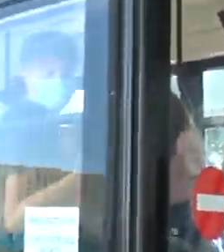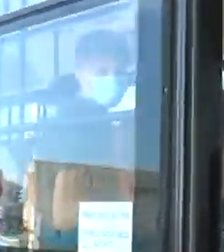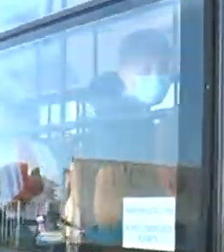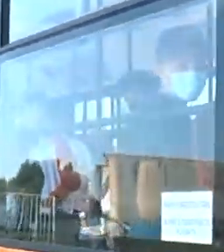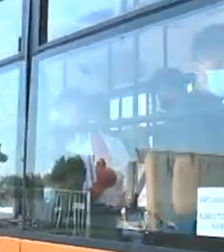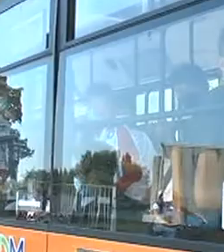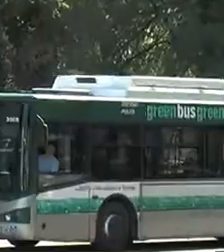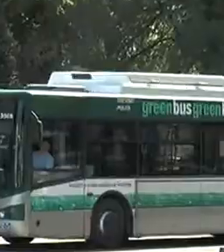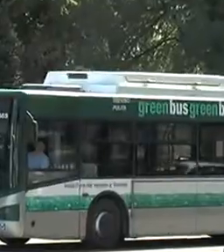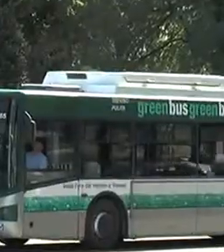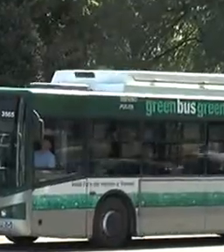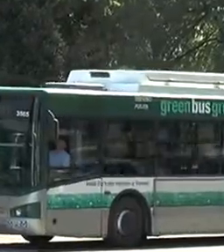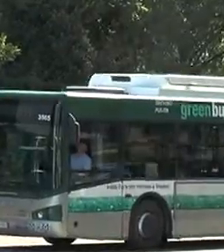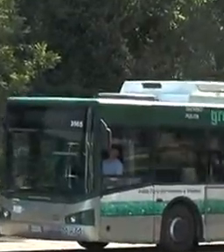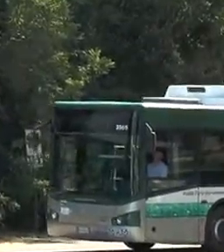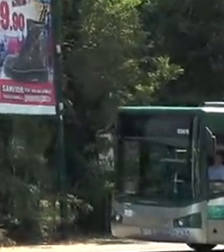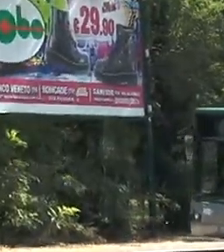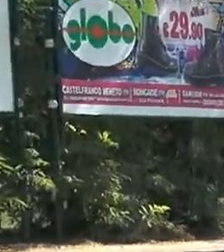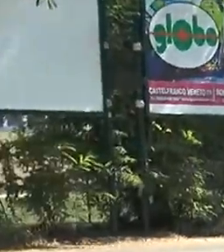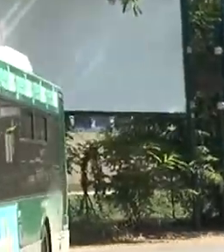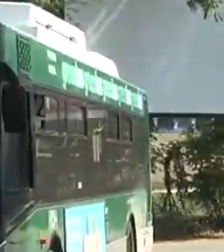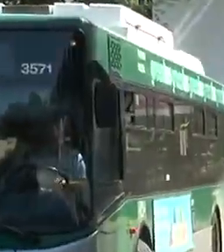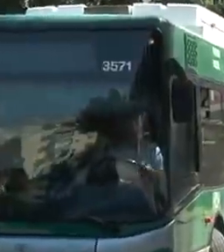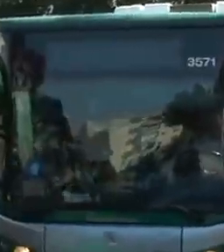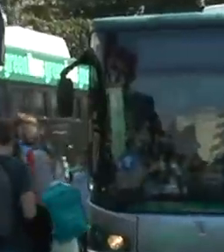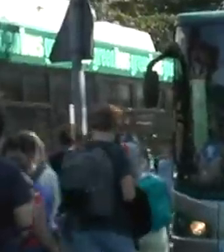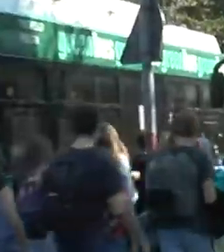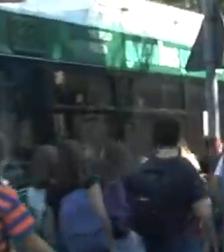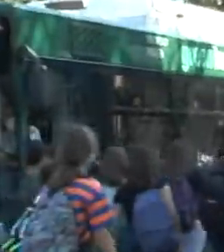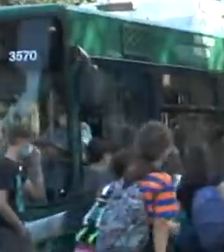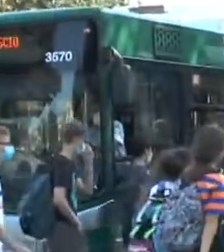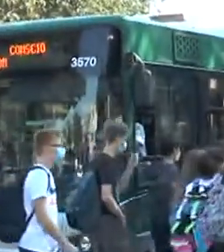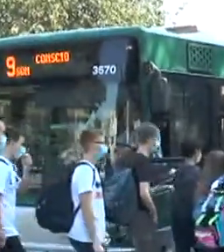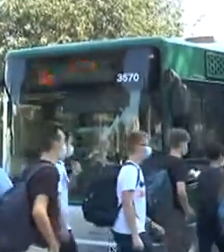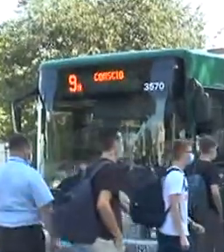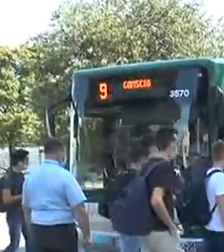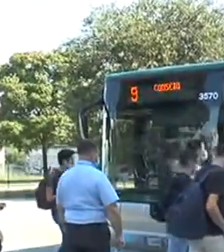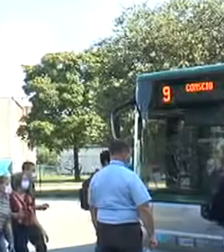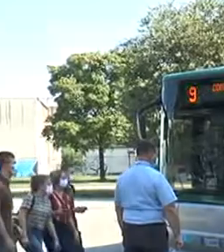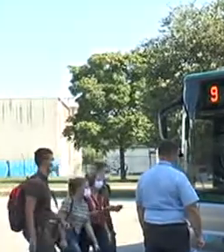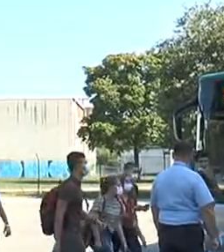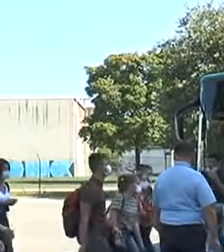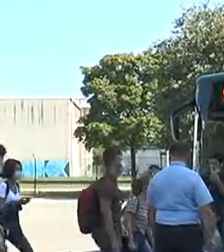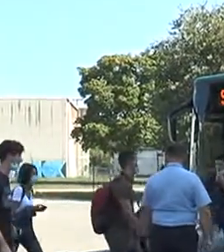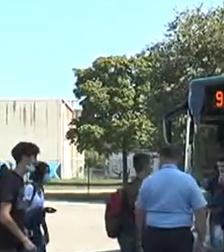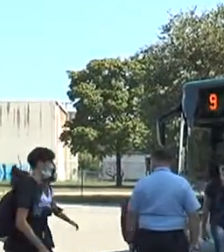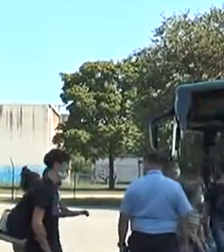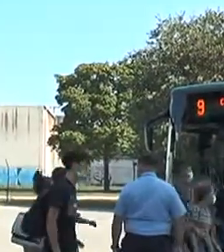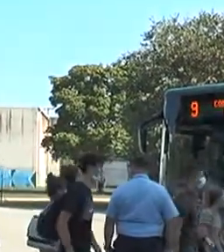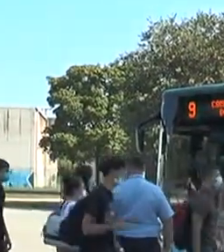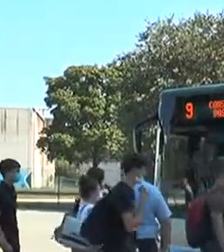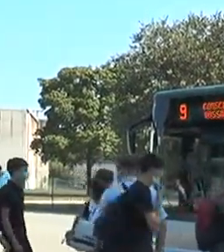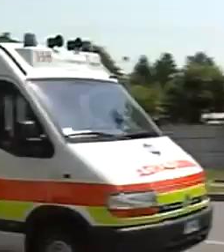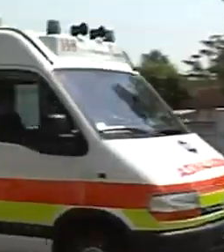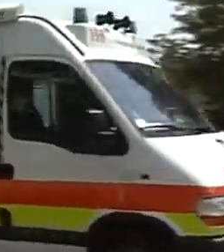aprire le scuole sottolinea presidente zaia arriva alla luce dei dati del contagio adesso dice abbiamo un calo di 25 giorni e a proposito di numeri quasi